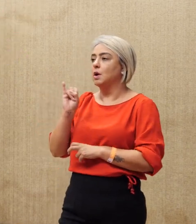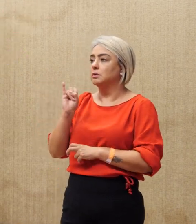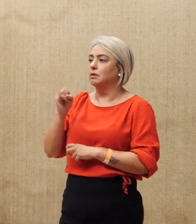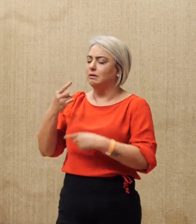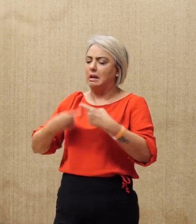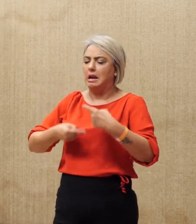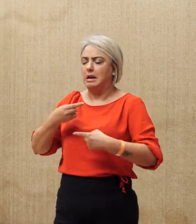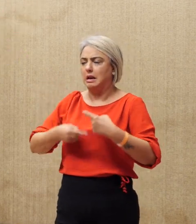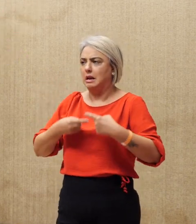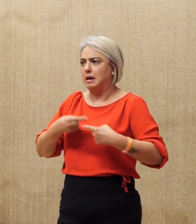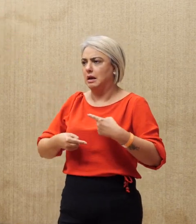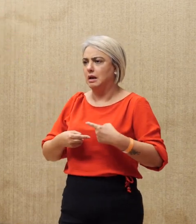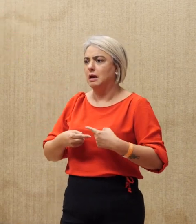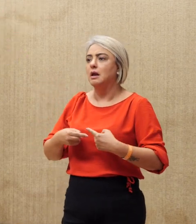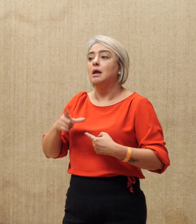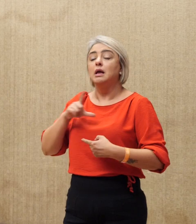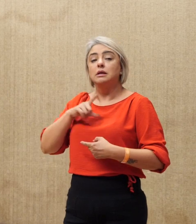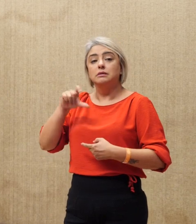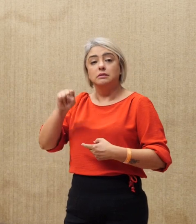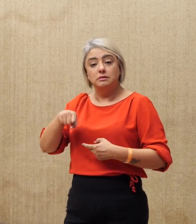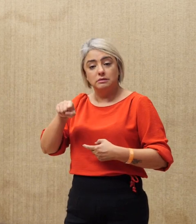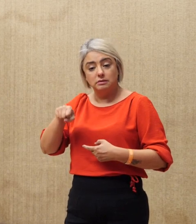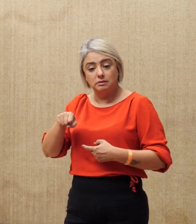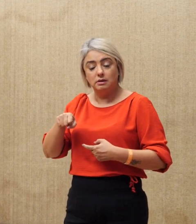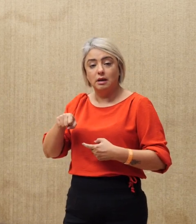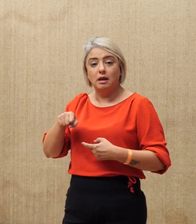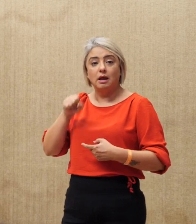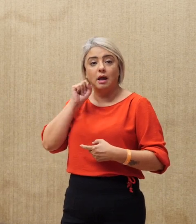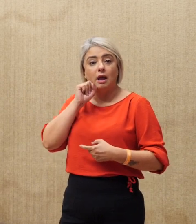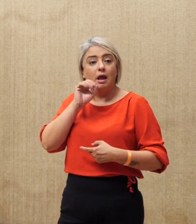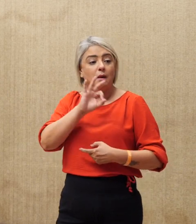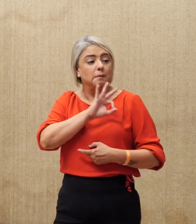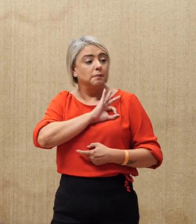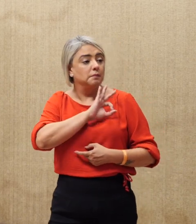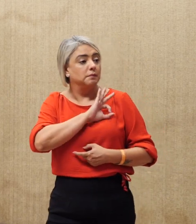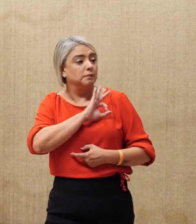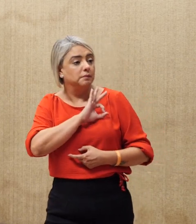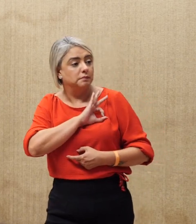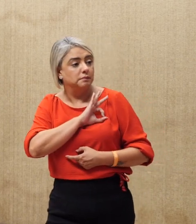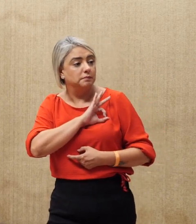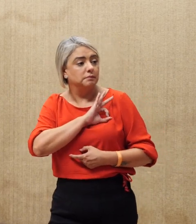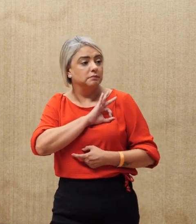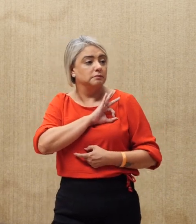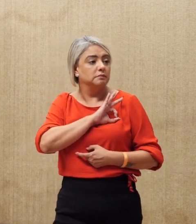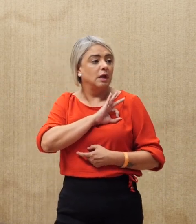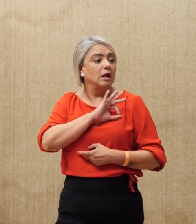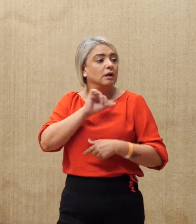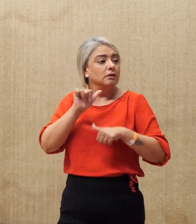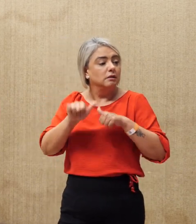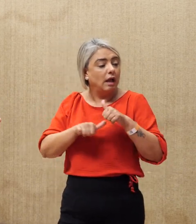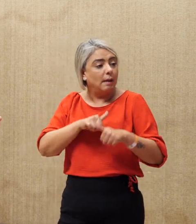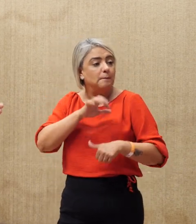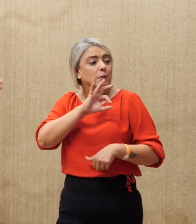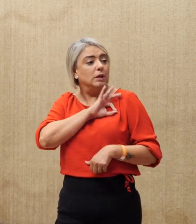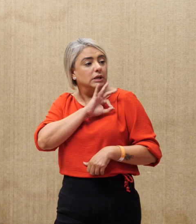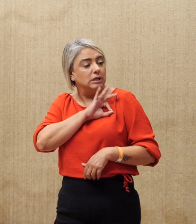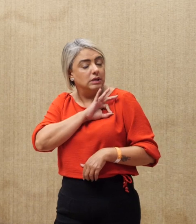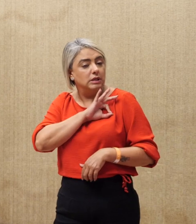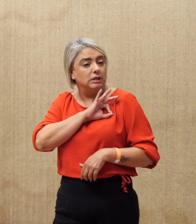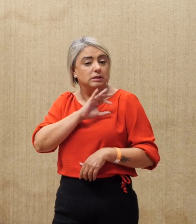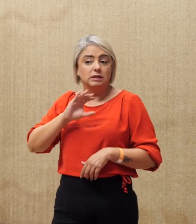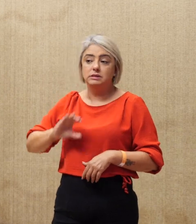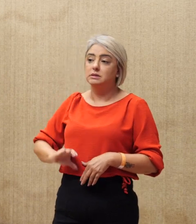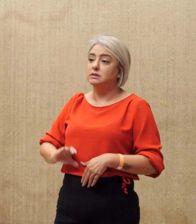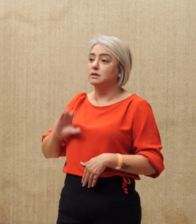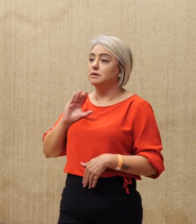ser debatido. Devemos, sim, policializar, ou seja, tornar a polícia